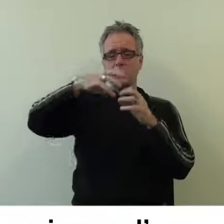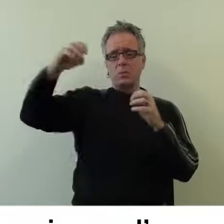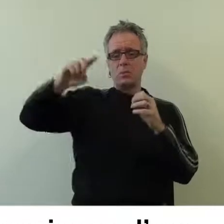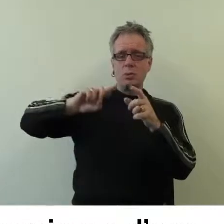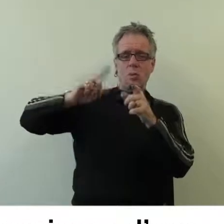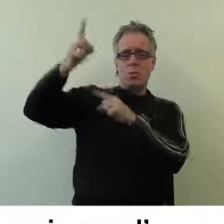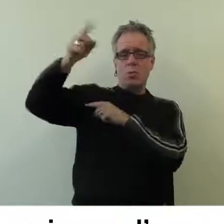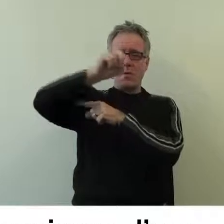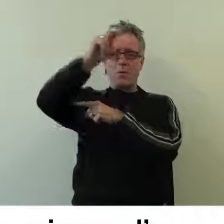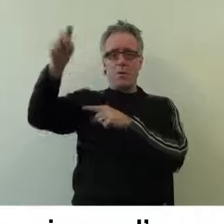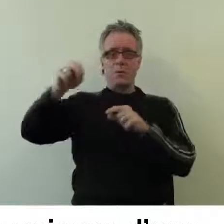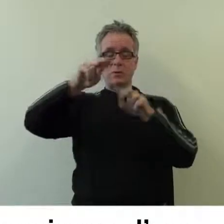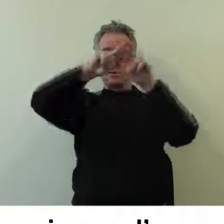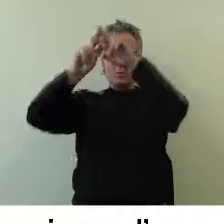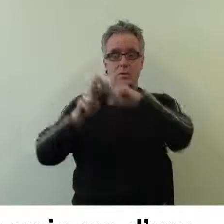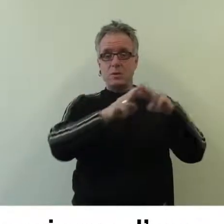sont présentés.